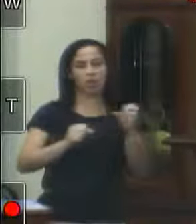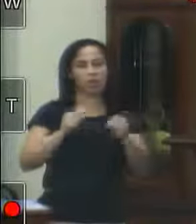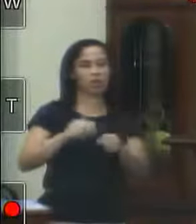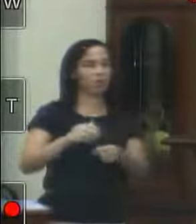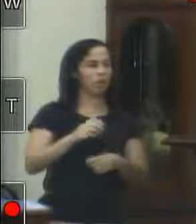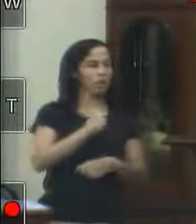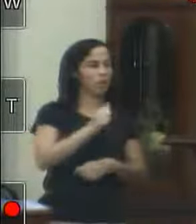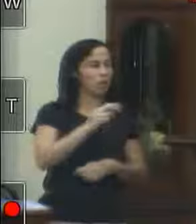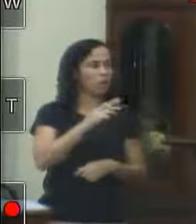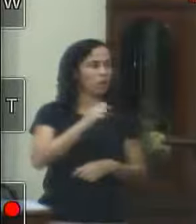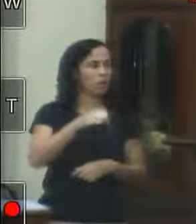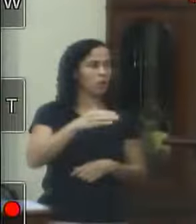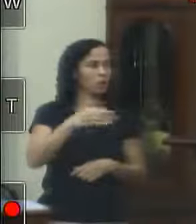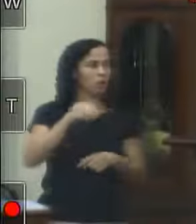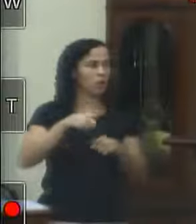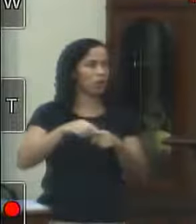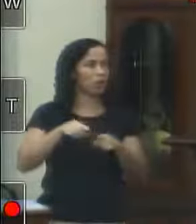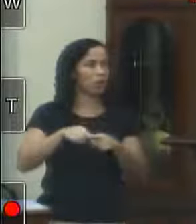faz.